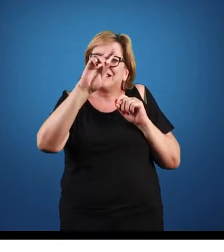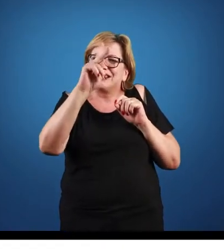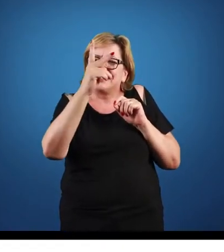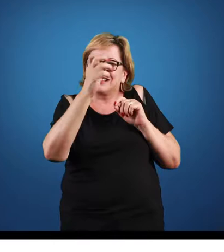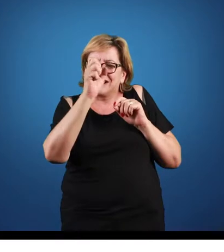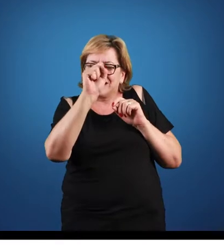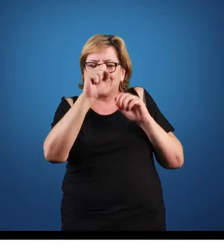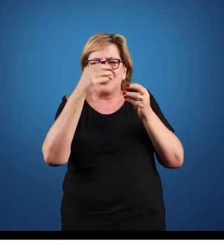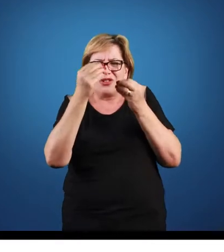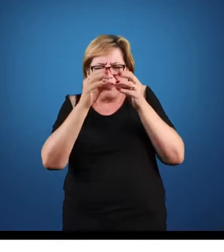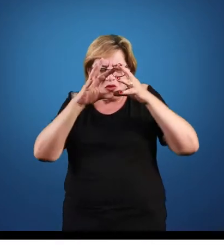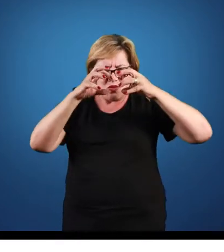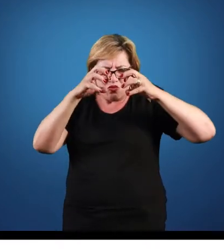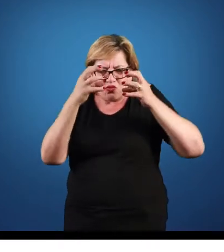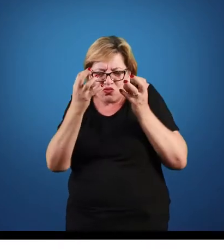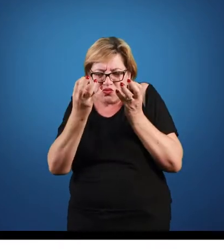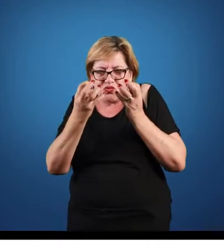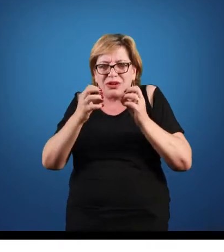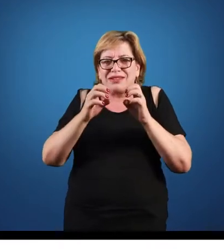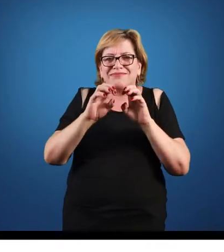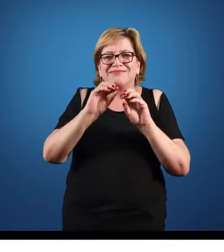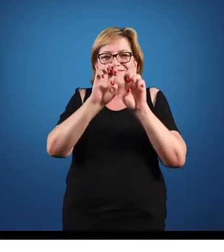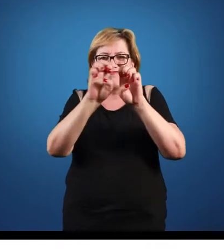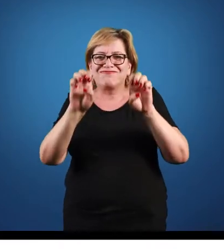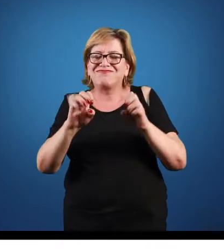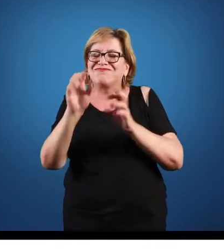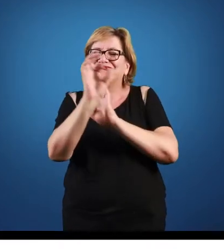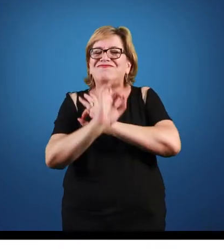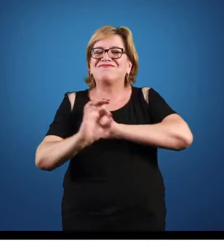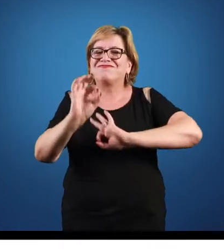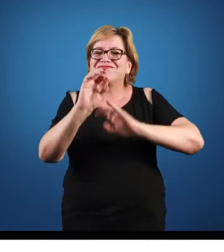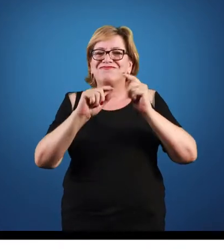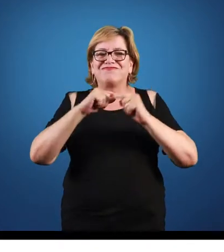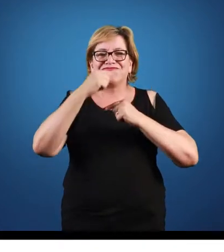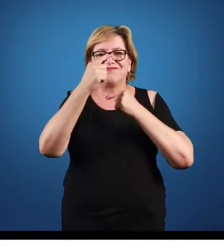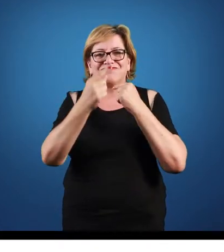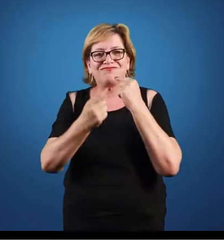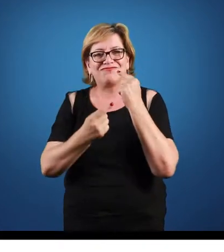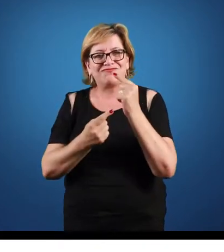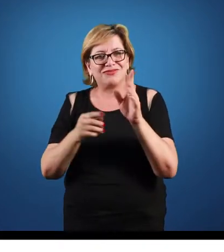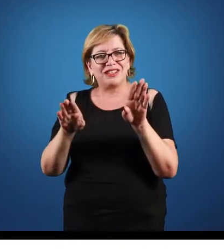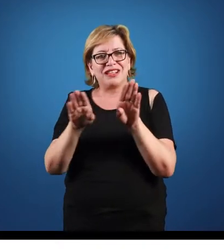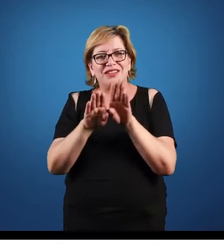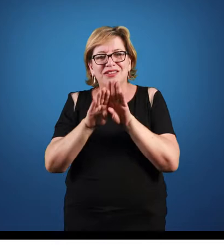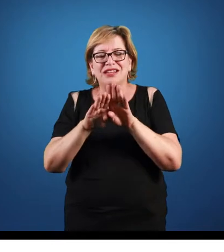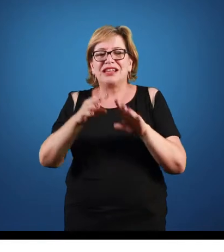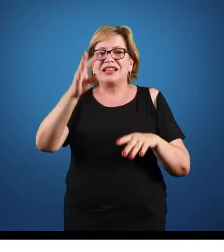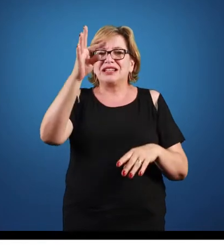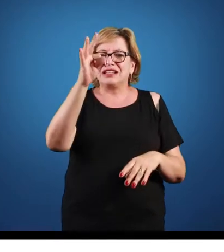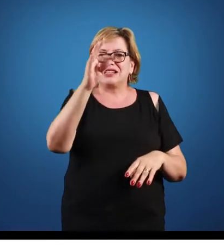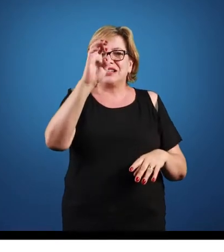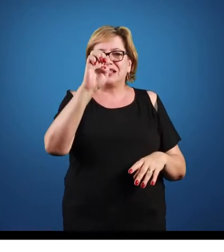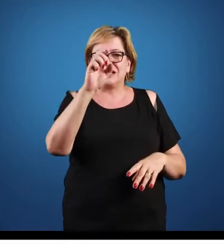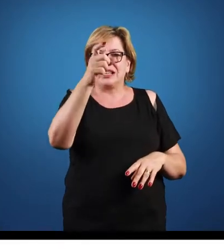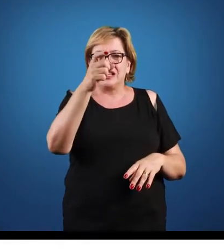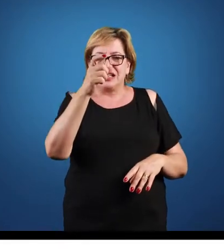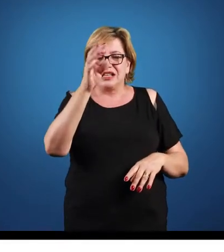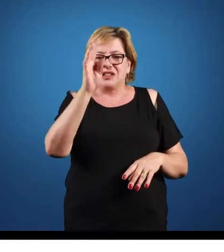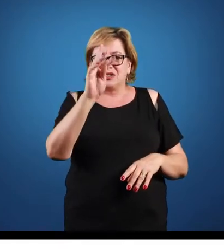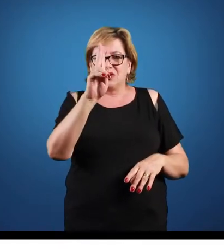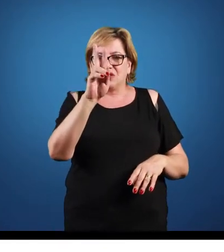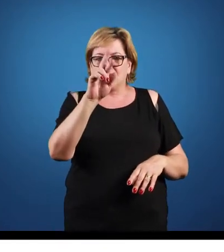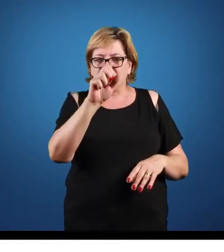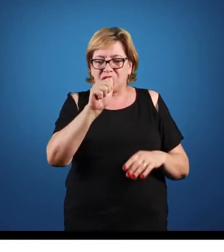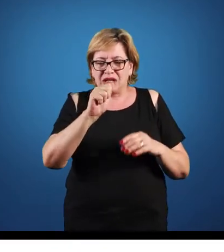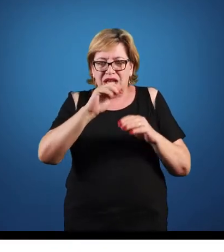esqueleto do dos animais no caso das galinhas e depois é toda a partir de textura da musculação e também até chegar